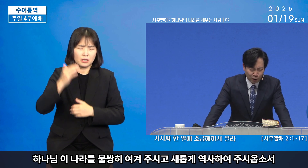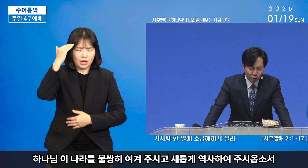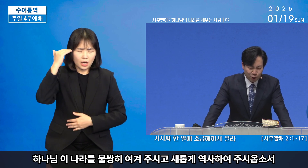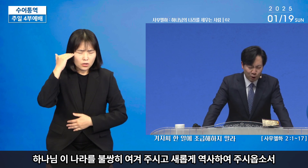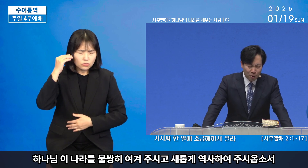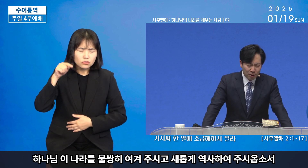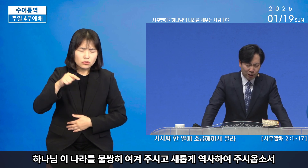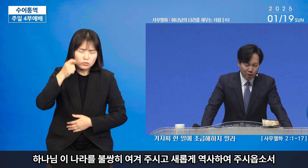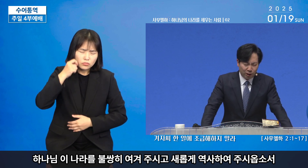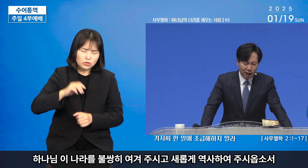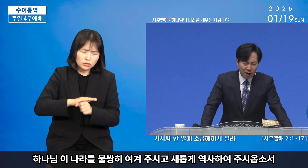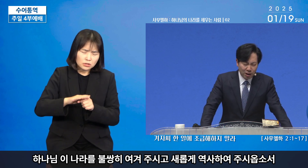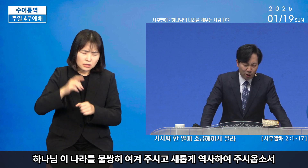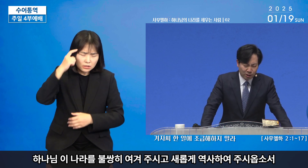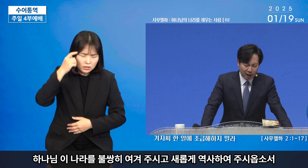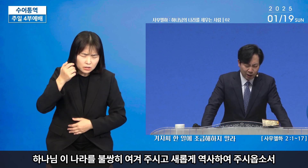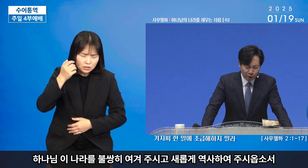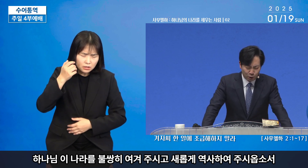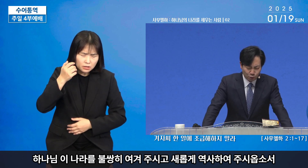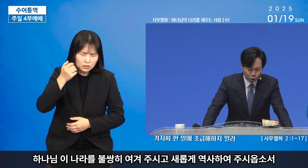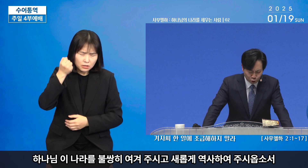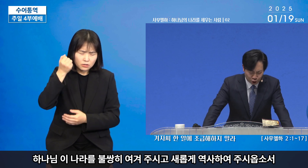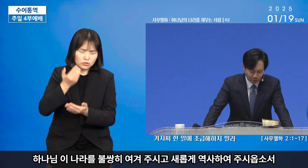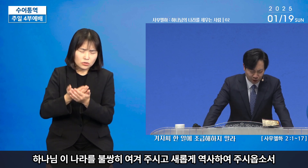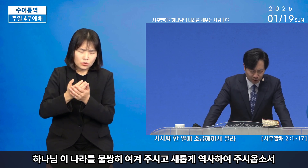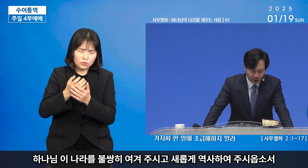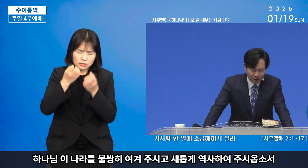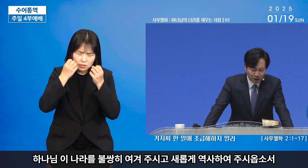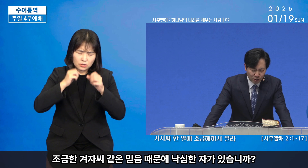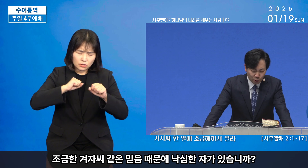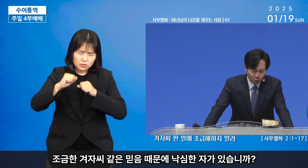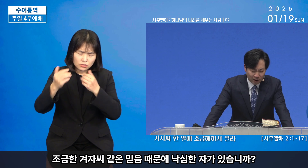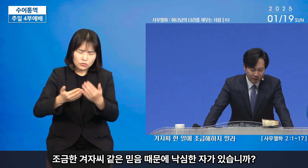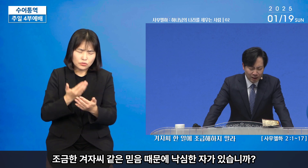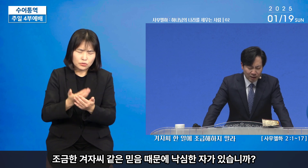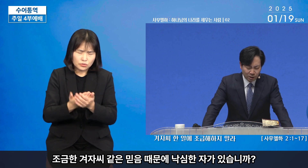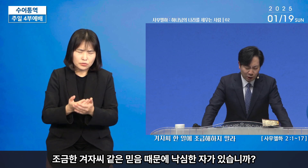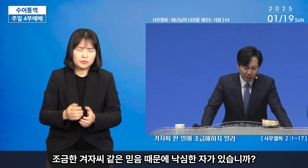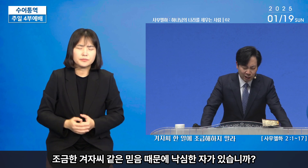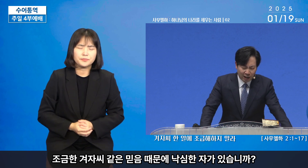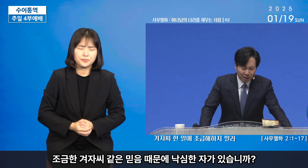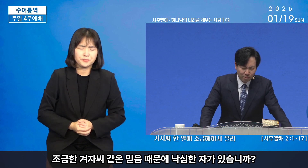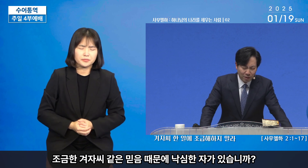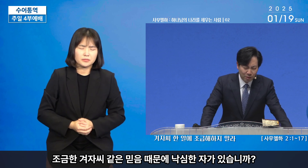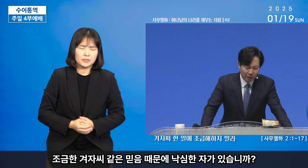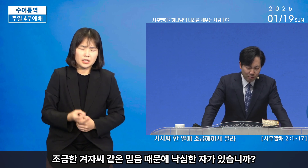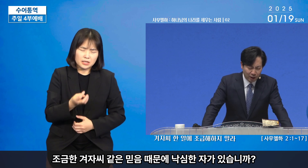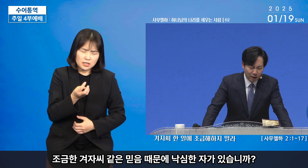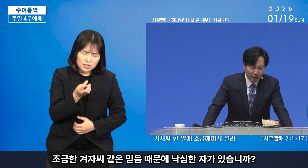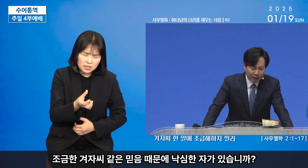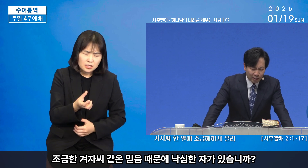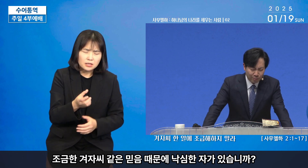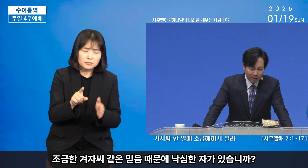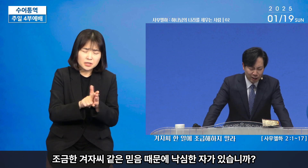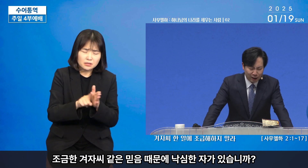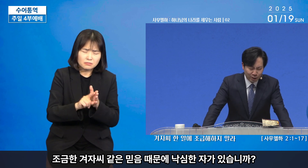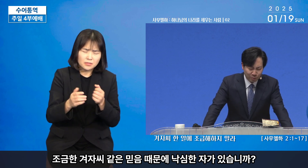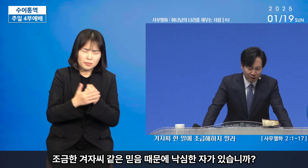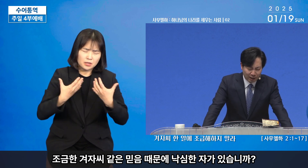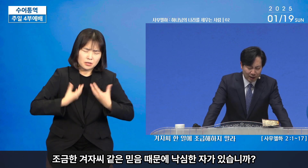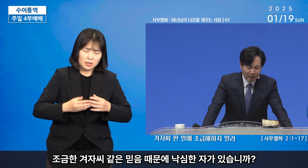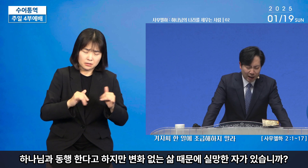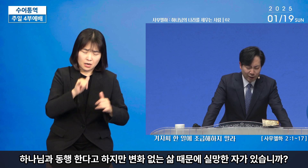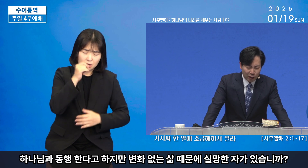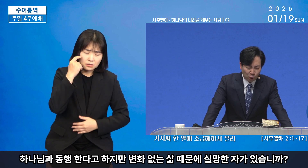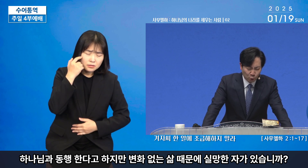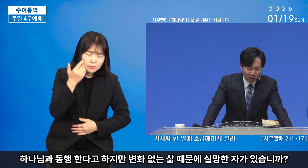불쌍히 여겨주시고 새롭게 역사하여 주시옵소서. 조그만 겨자씨 같은 믿음 때문에 낙심한 자가